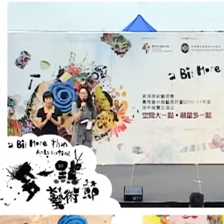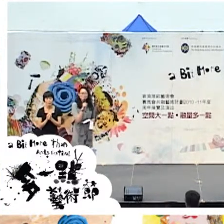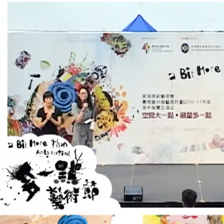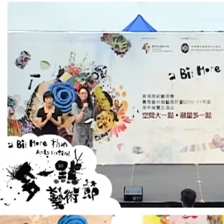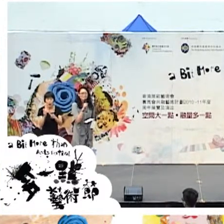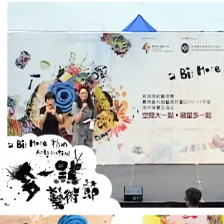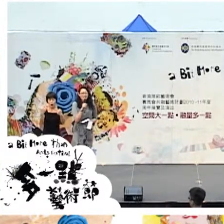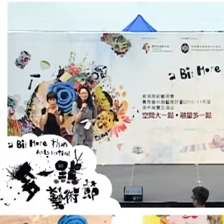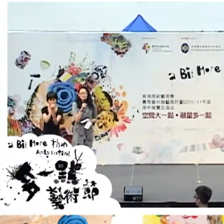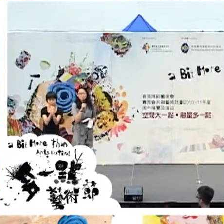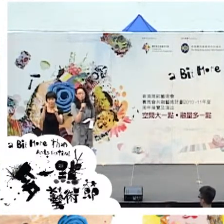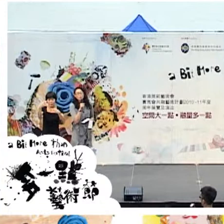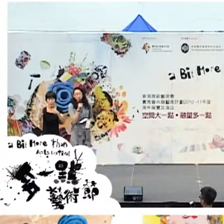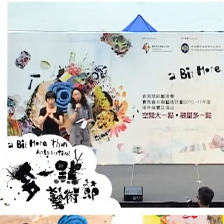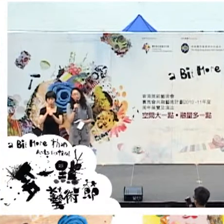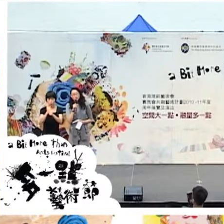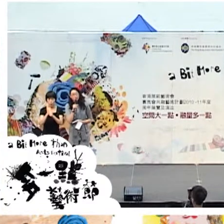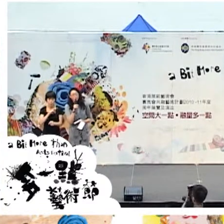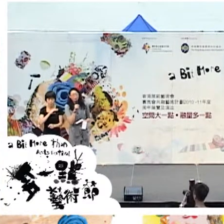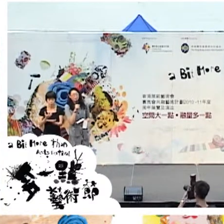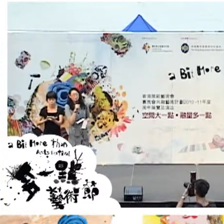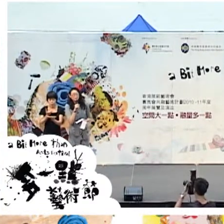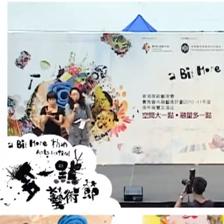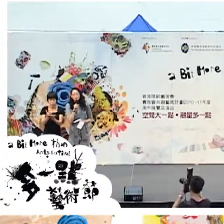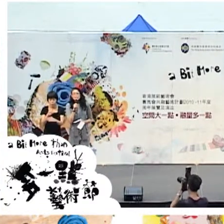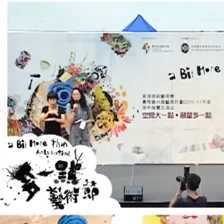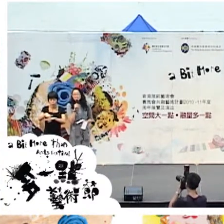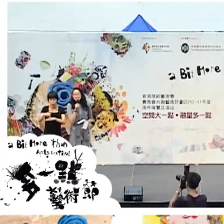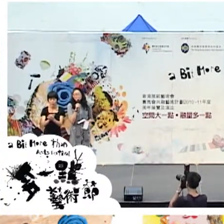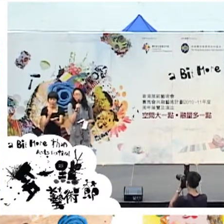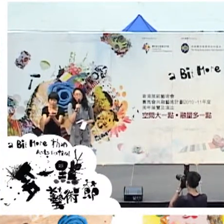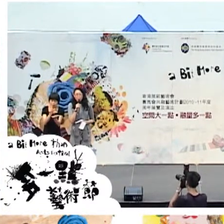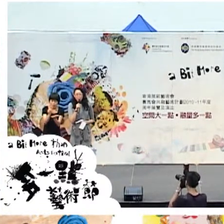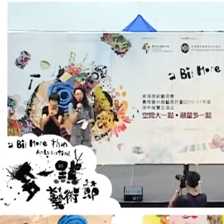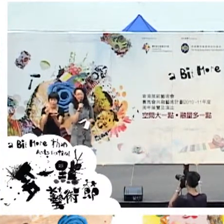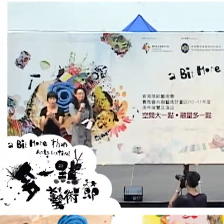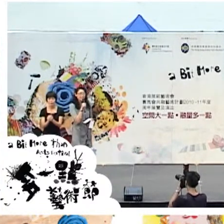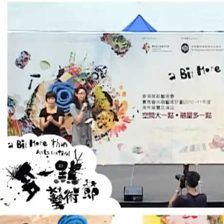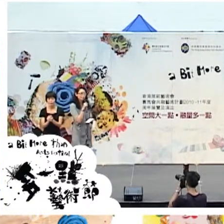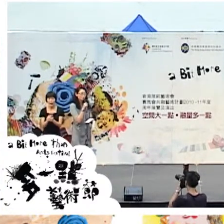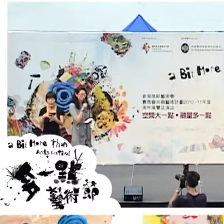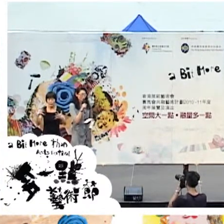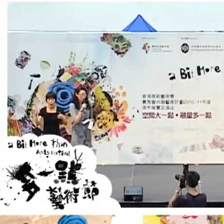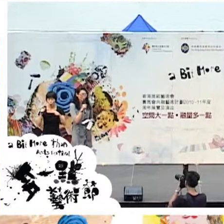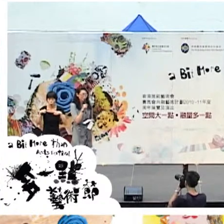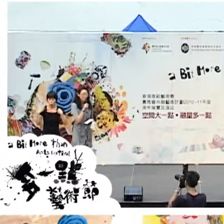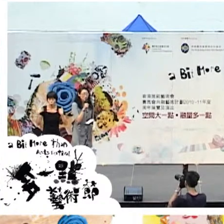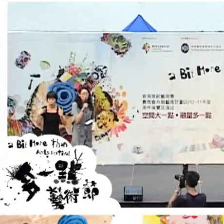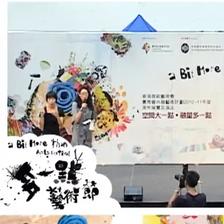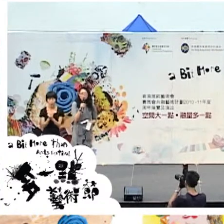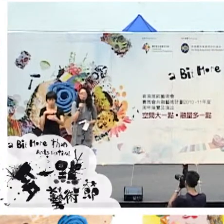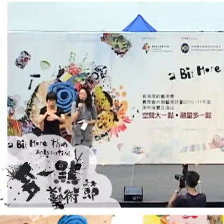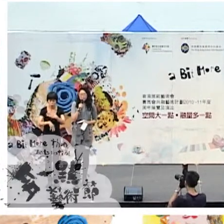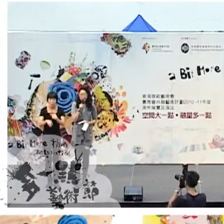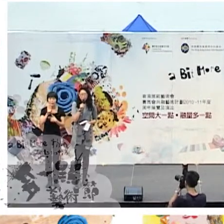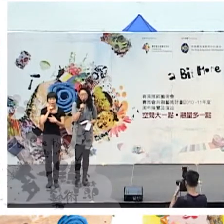多點藝術節係賽馬會共融藝術計劃每年一次、一年一度嘅一個大型嘅活動，裡面